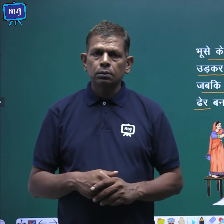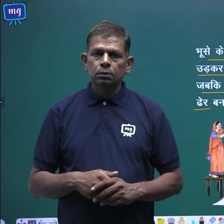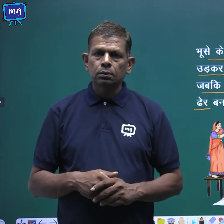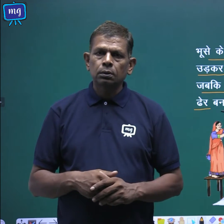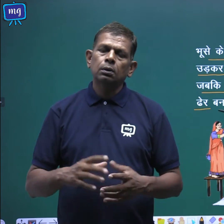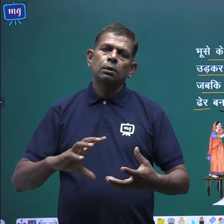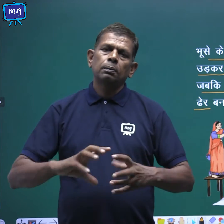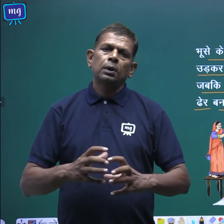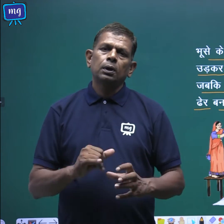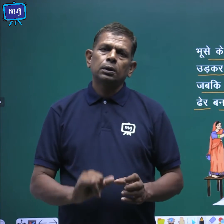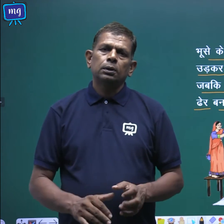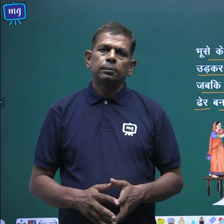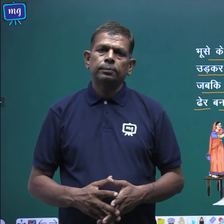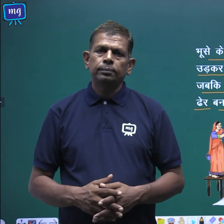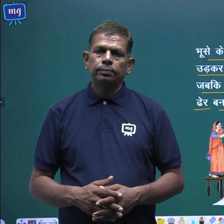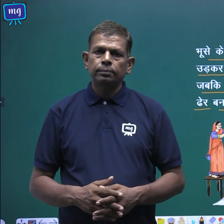बना लेते हैं।